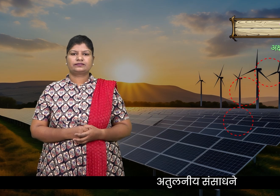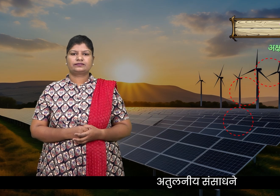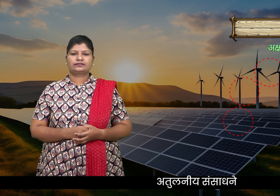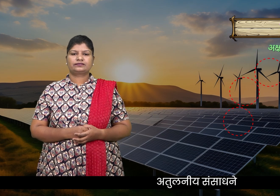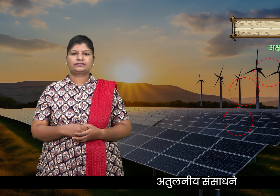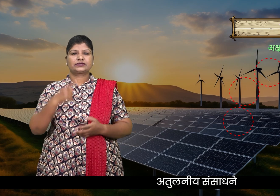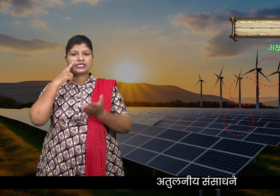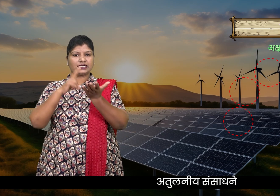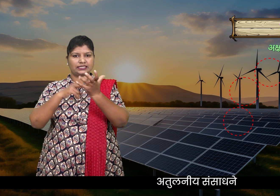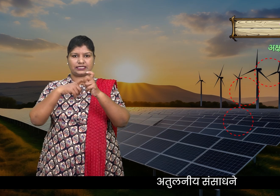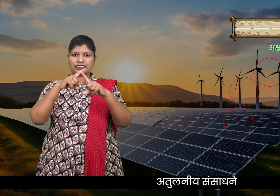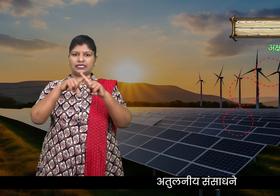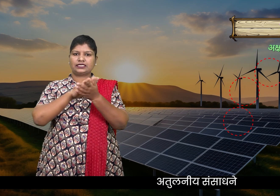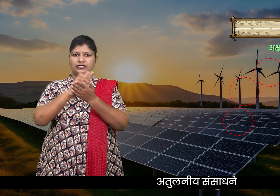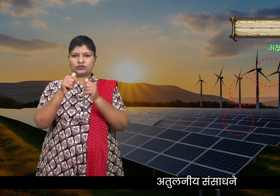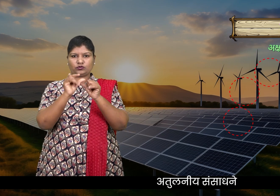अतुलनीय संसाधने,